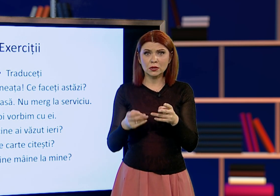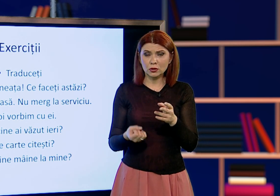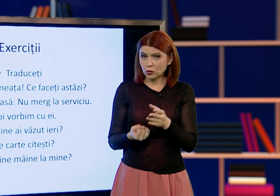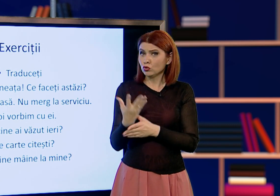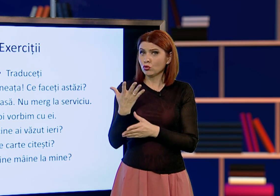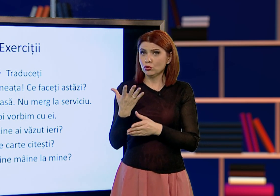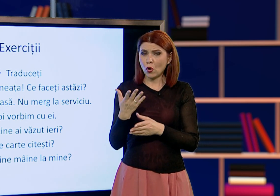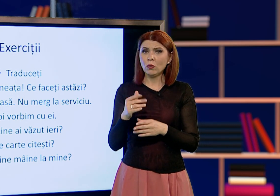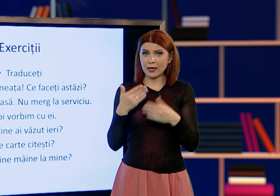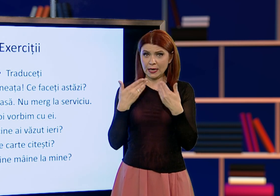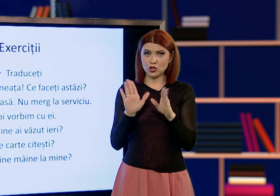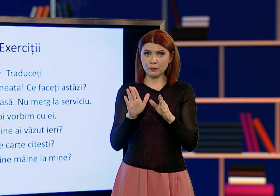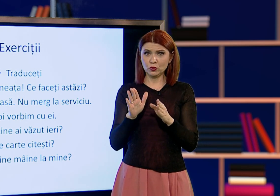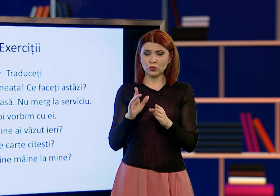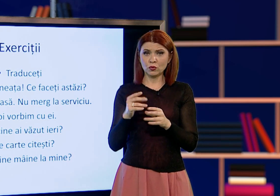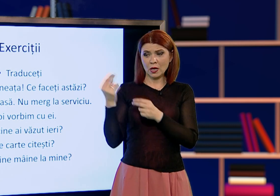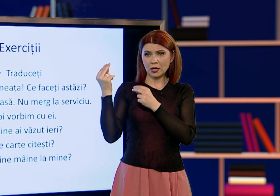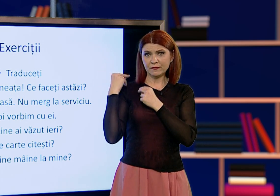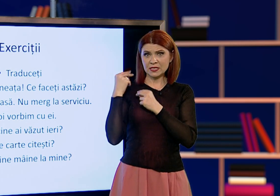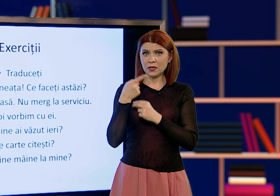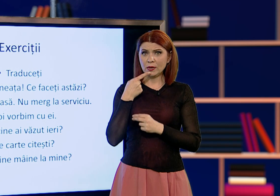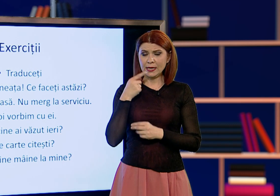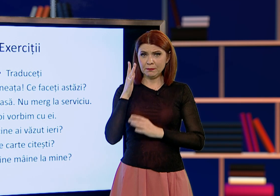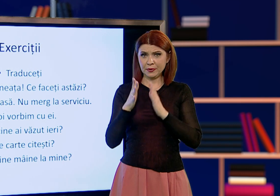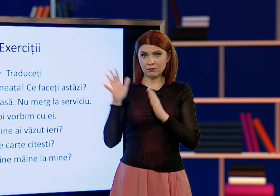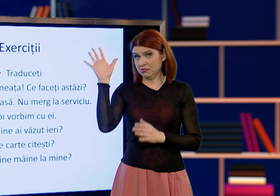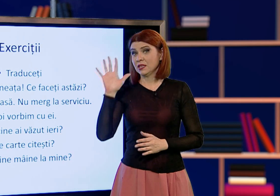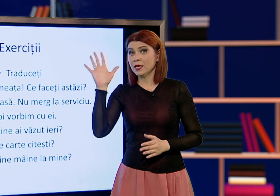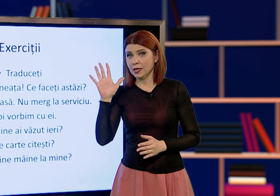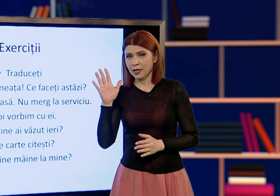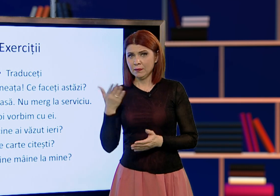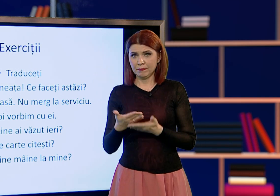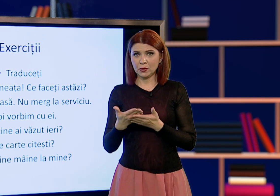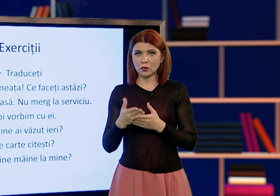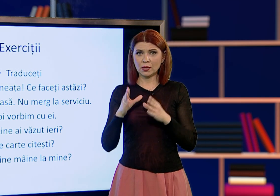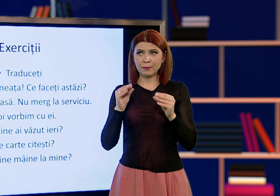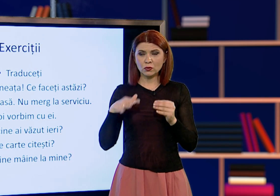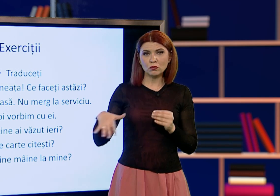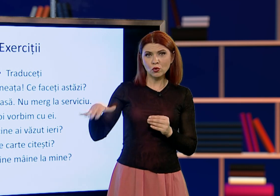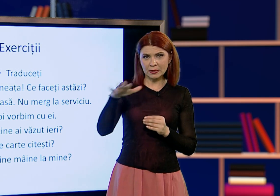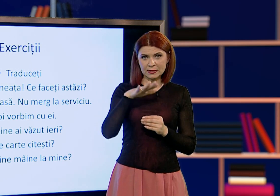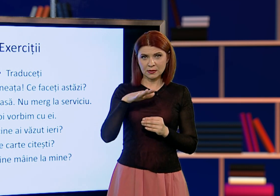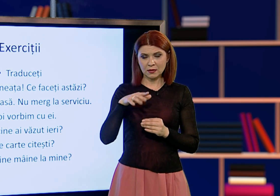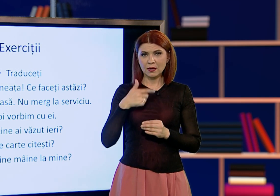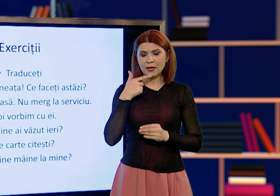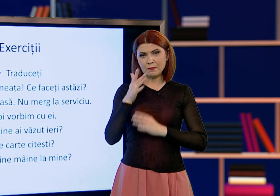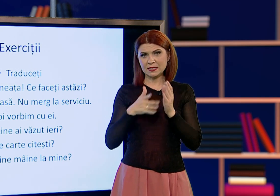într un drum nou la începutul unei limbi străine pentru că pentru mulți limba